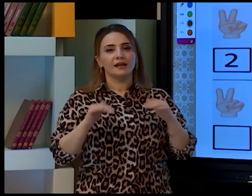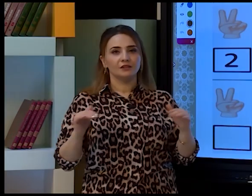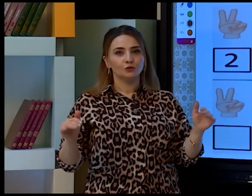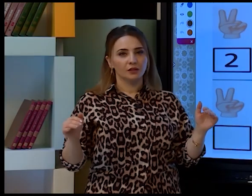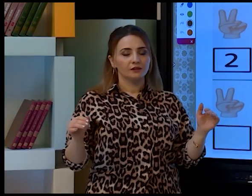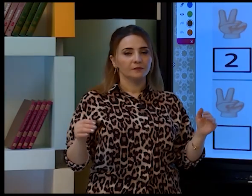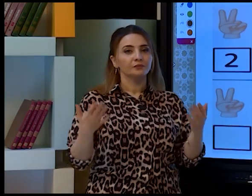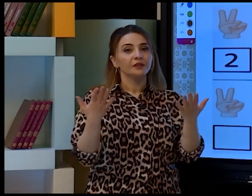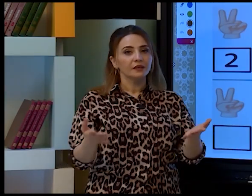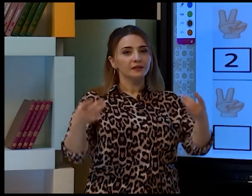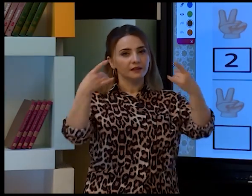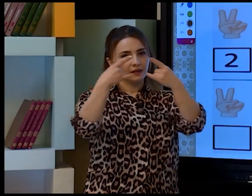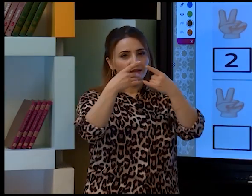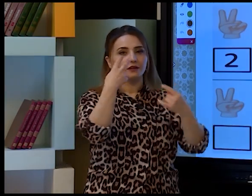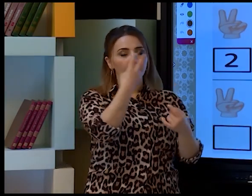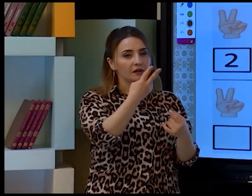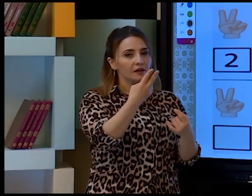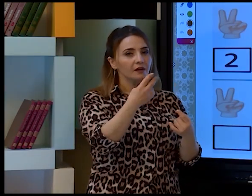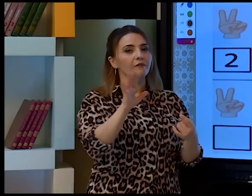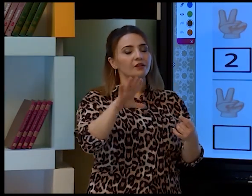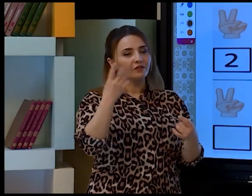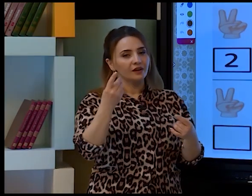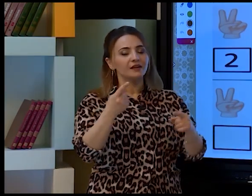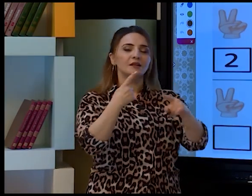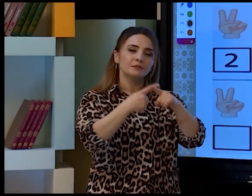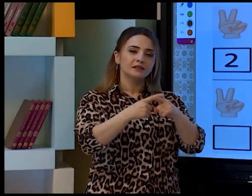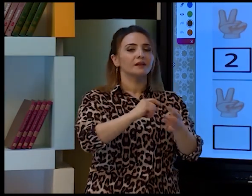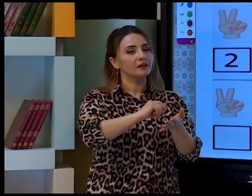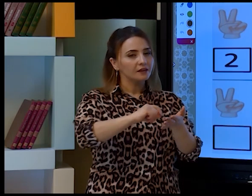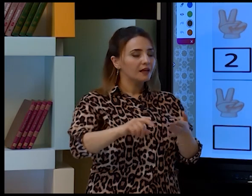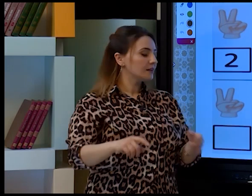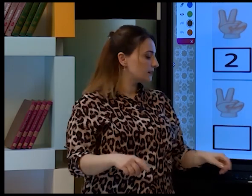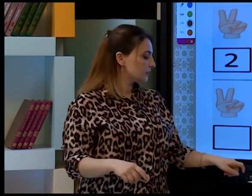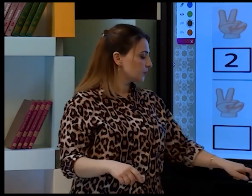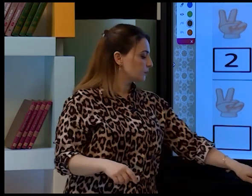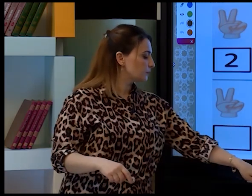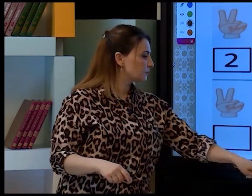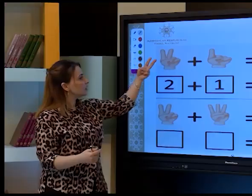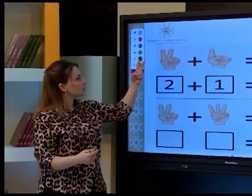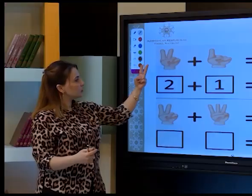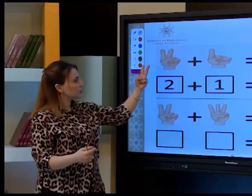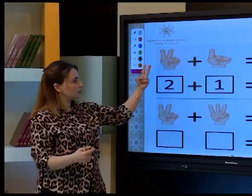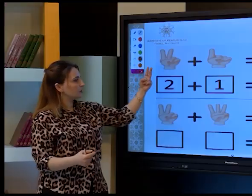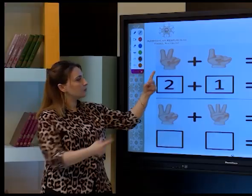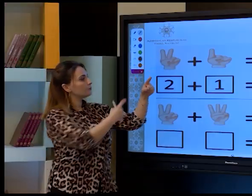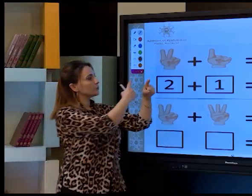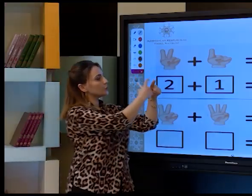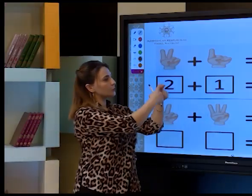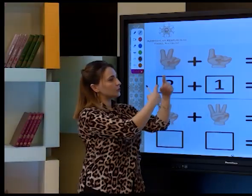Əziz uşaqlar, indi ekrana baxaq və misalları həll edək. 2